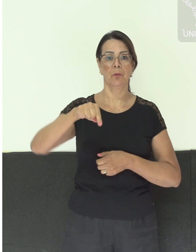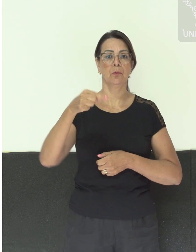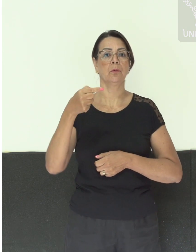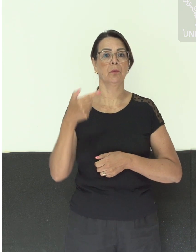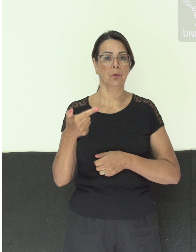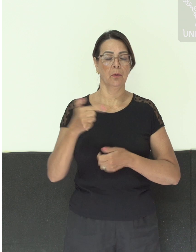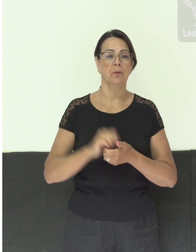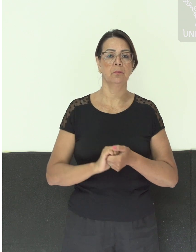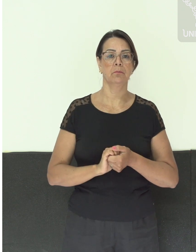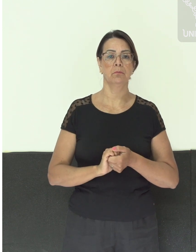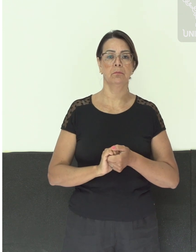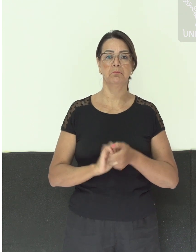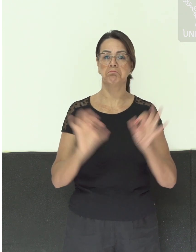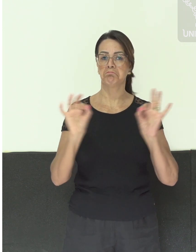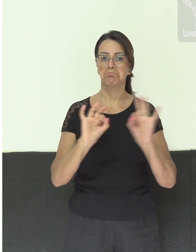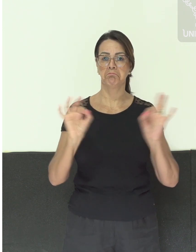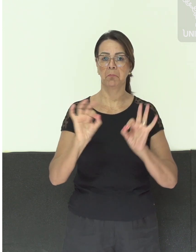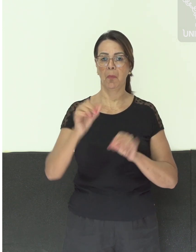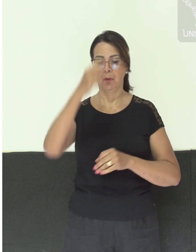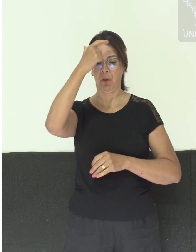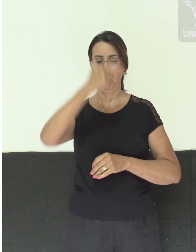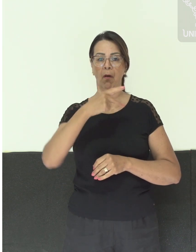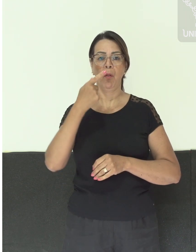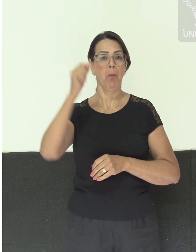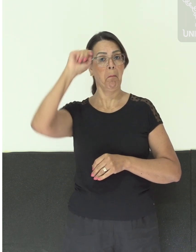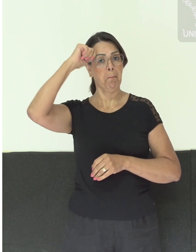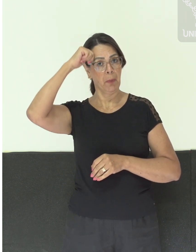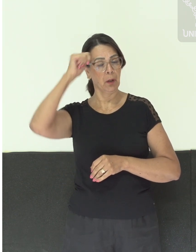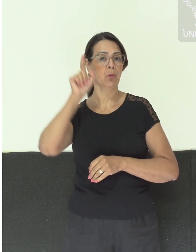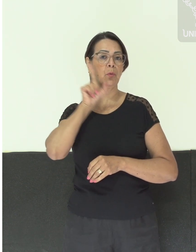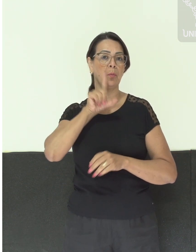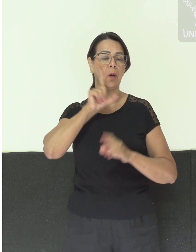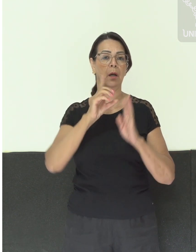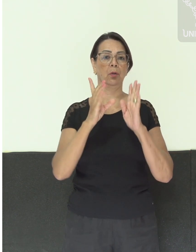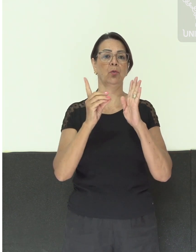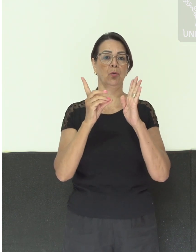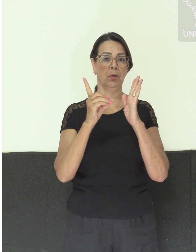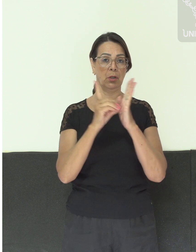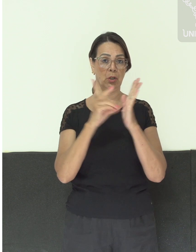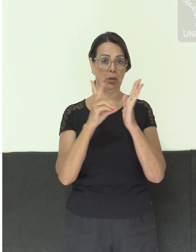6.3.2.2. Que não se autodeclararam pretos, pardos e indígenas.